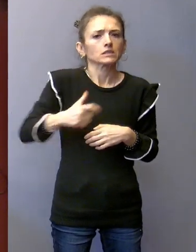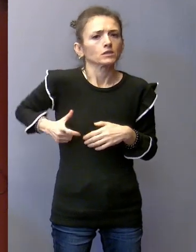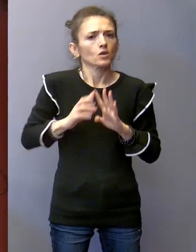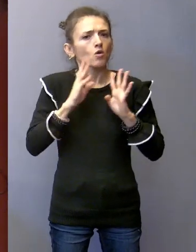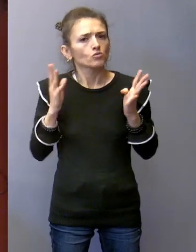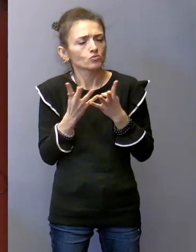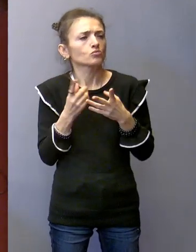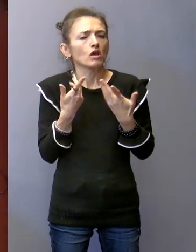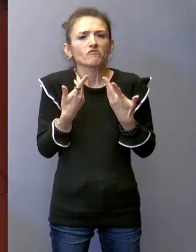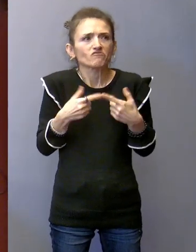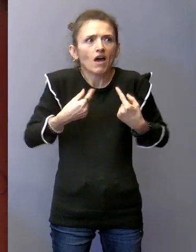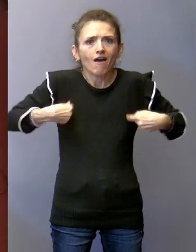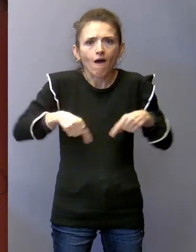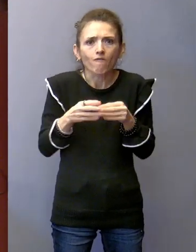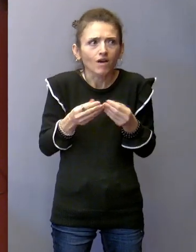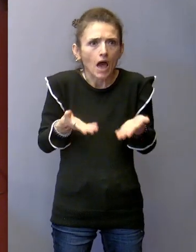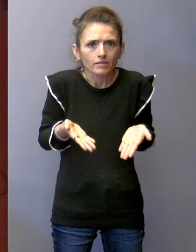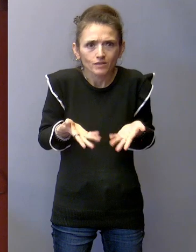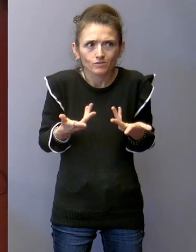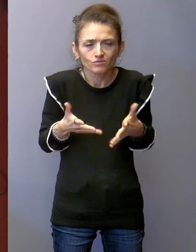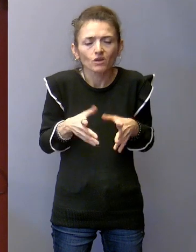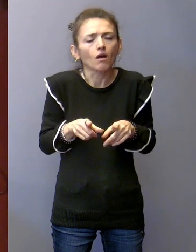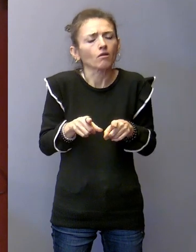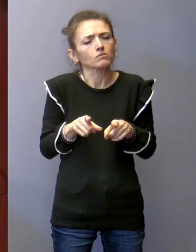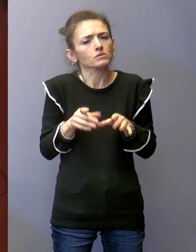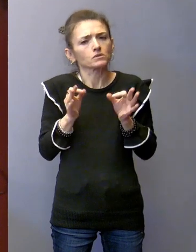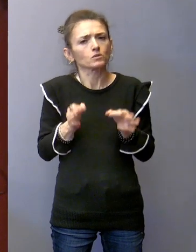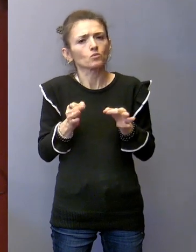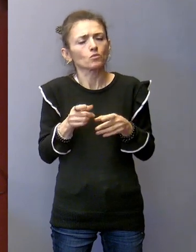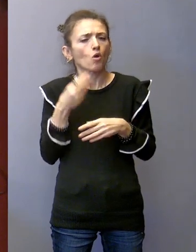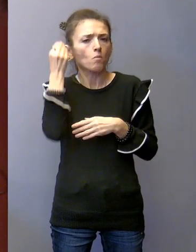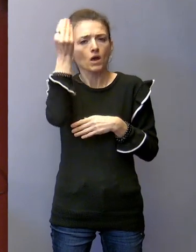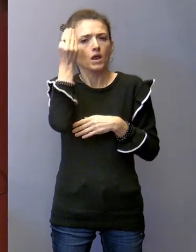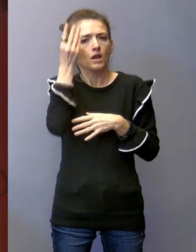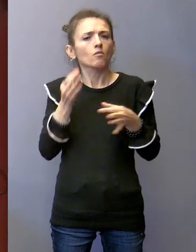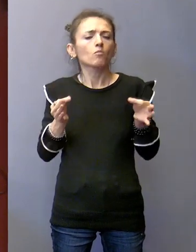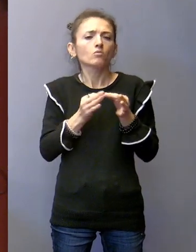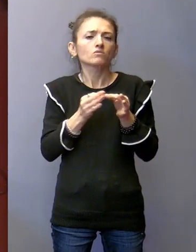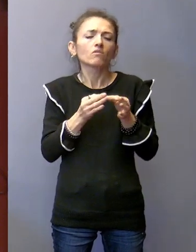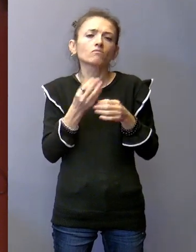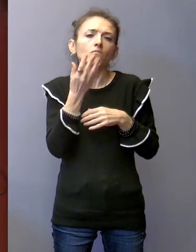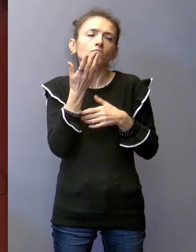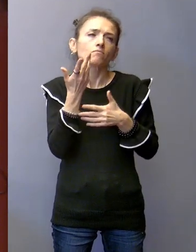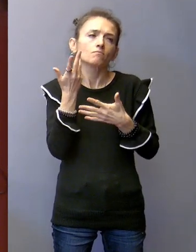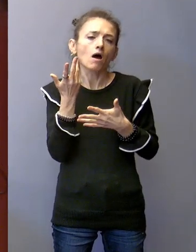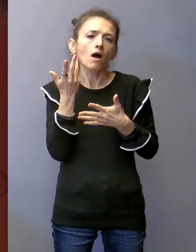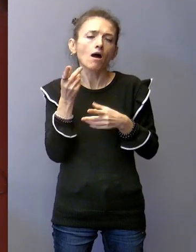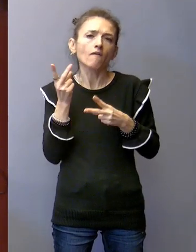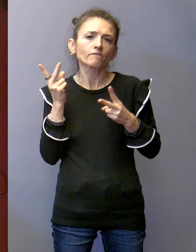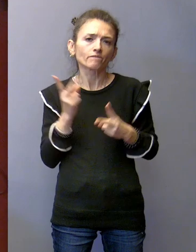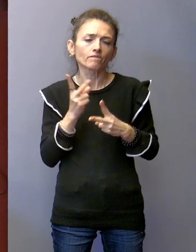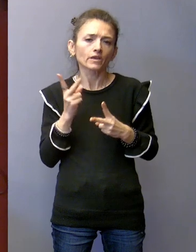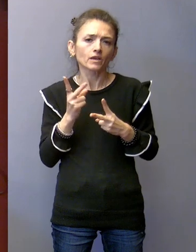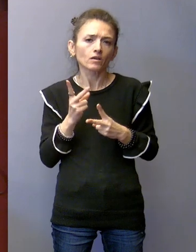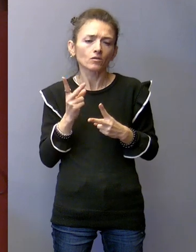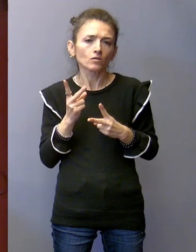a fare quello che stiamo già facendo per quanto riscuoterà sicuramente un parere positivo Però devo dire che non è diciamo